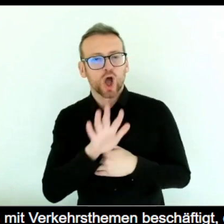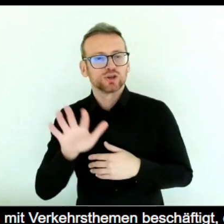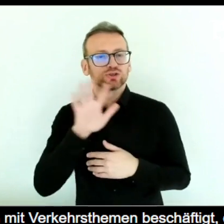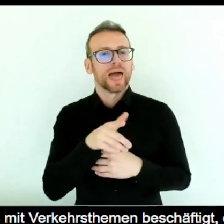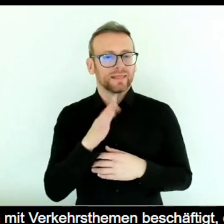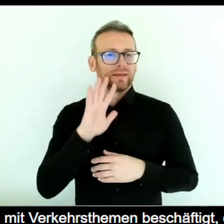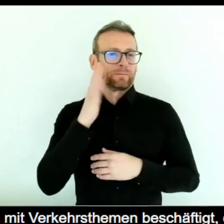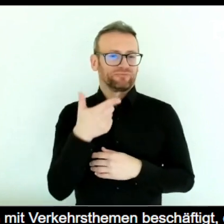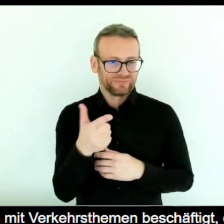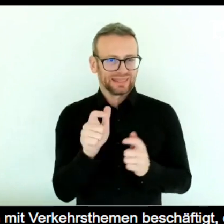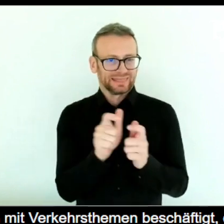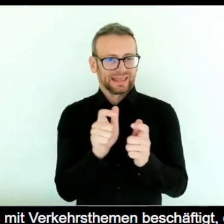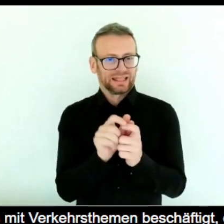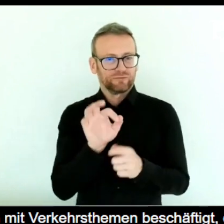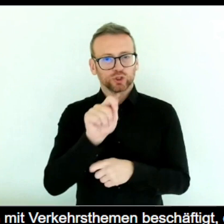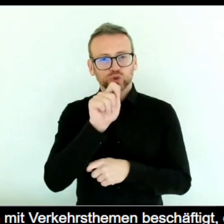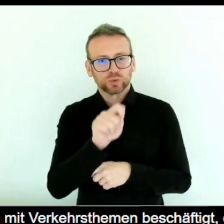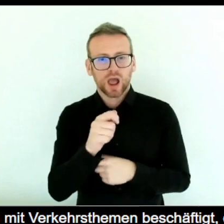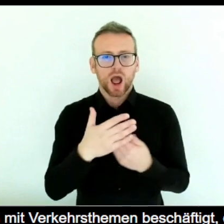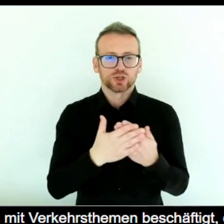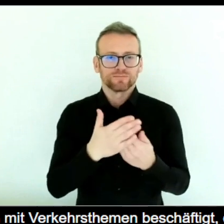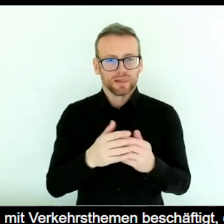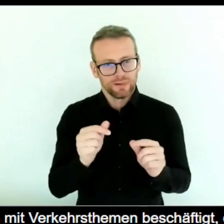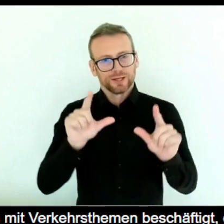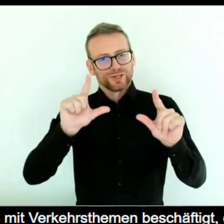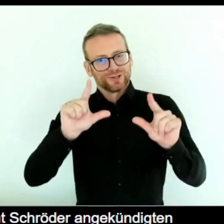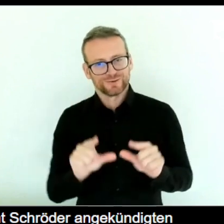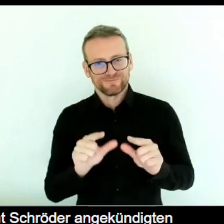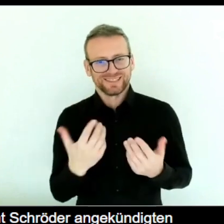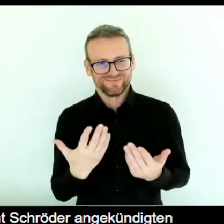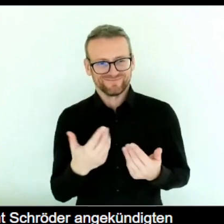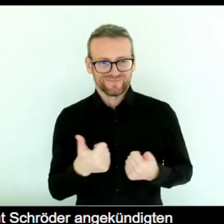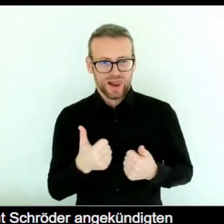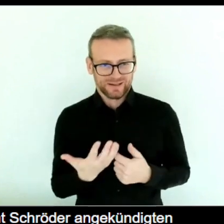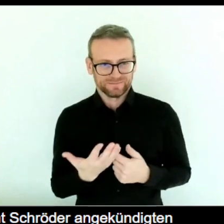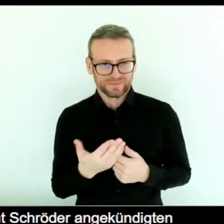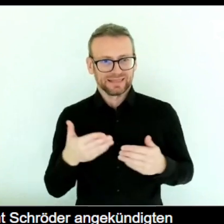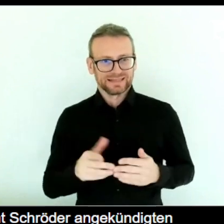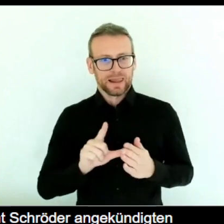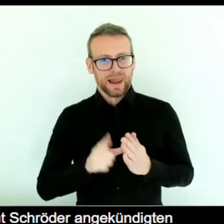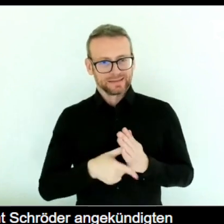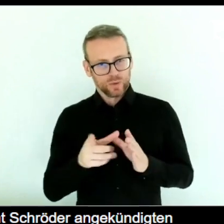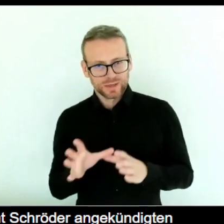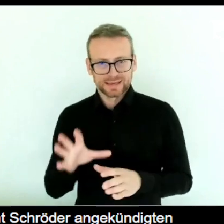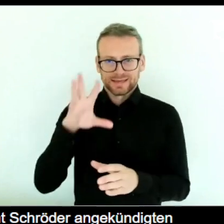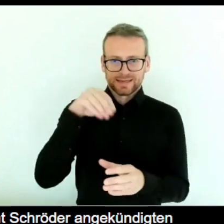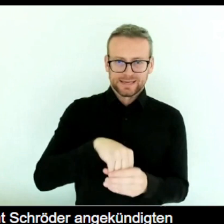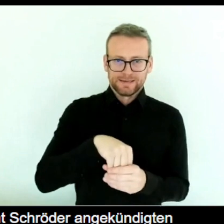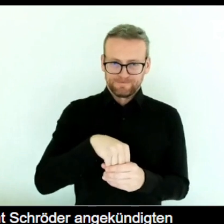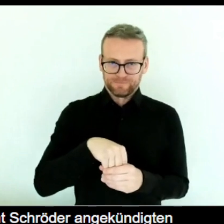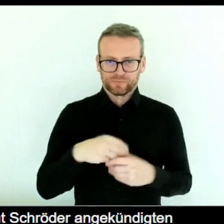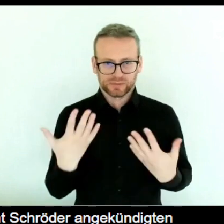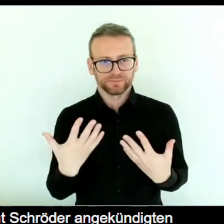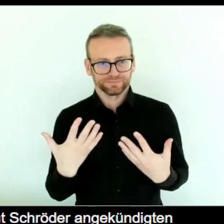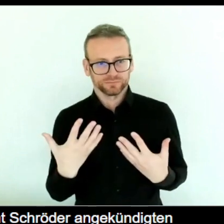zum Start einführen wollen. Wir wollen diese Ermäßigung für Auszubildende, für Studierende und eben auch für alle, die